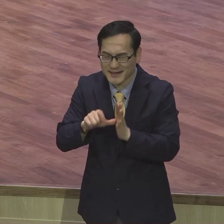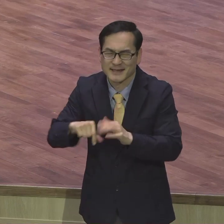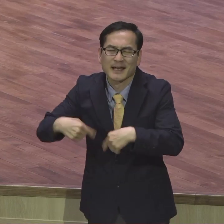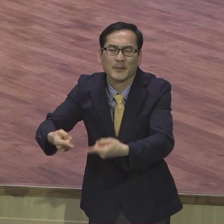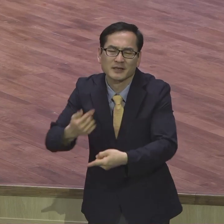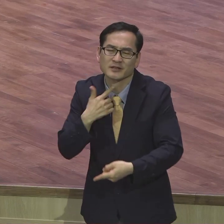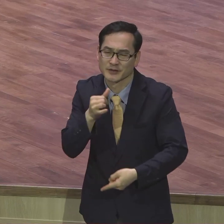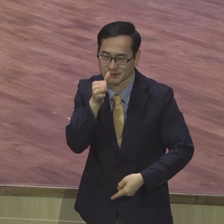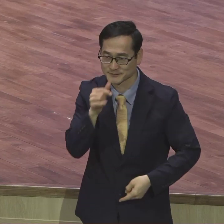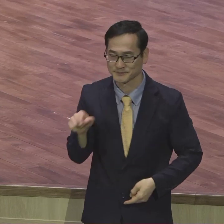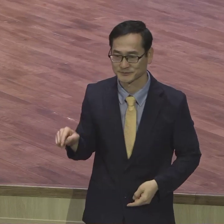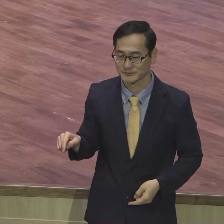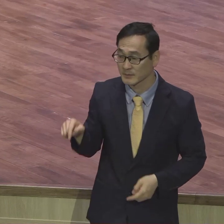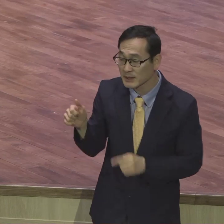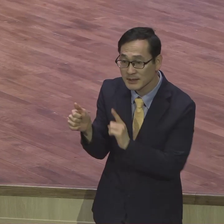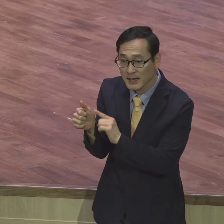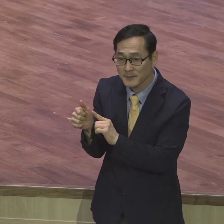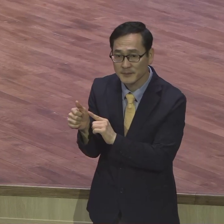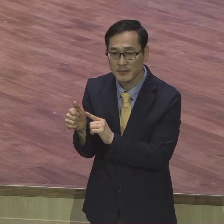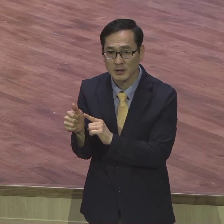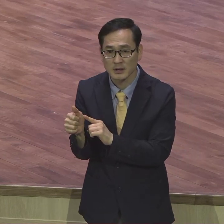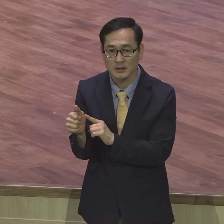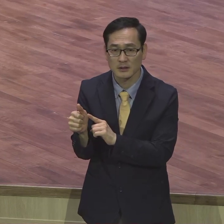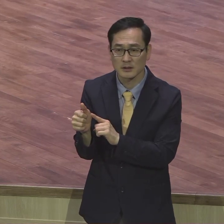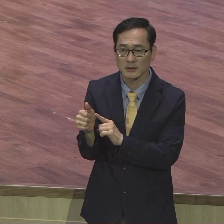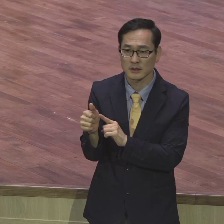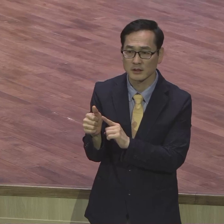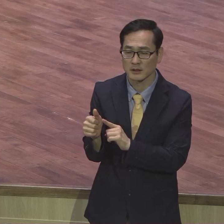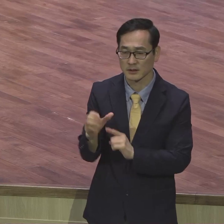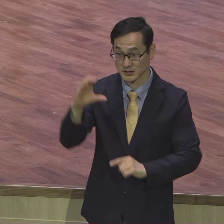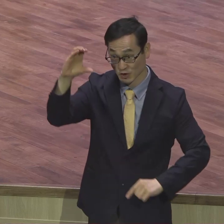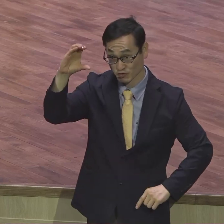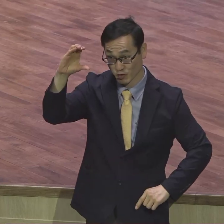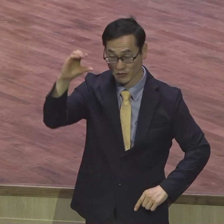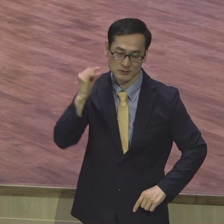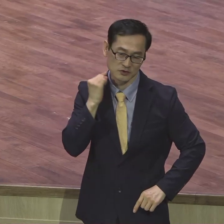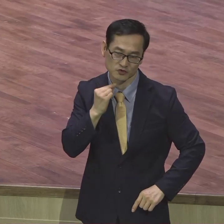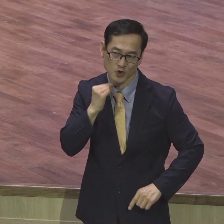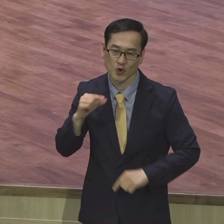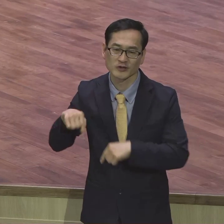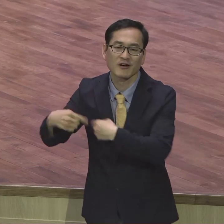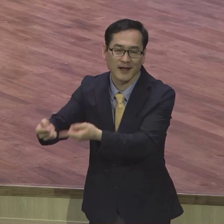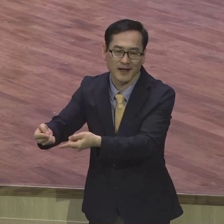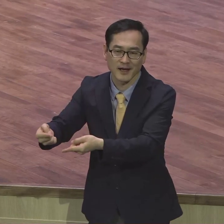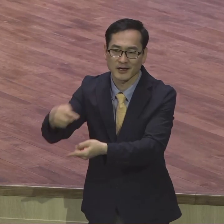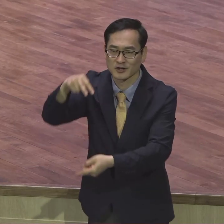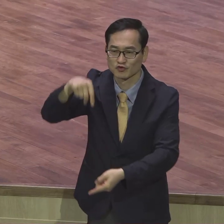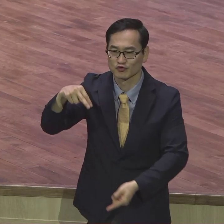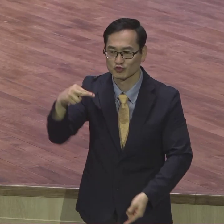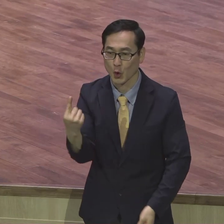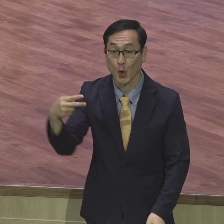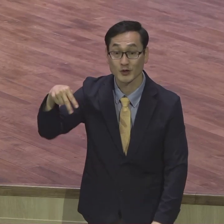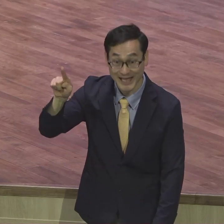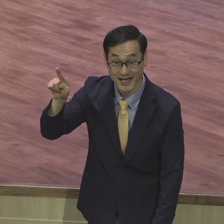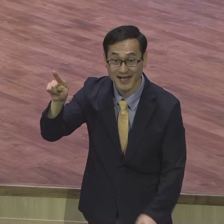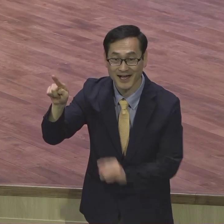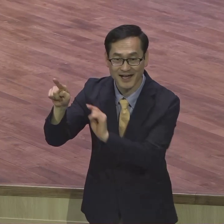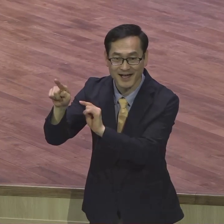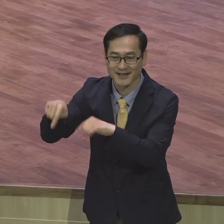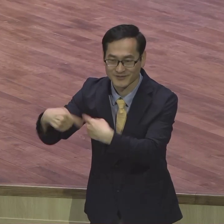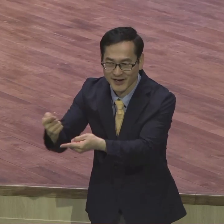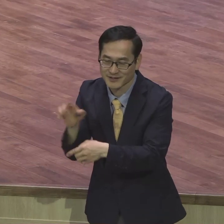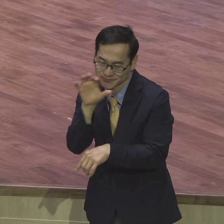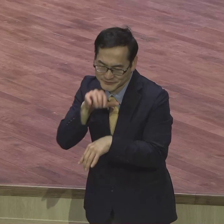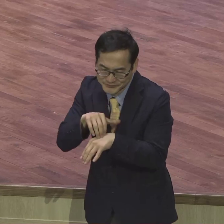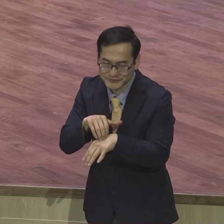프란세스코 수도에서 수도 수사로 들어가가지고 극률과 구제사역 극률과